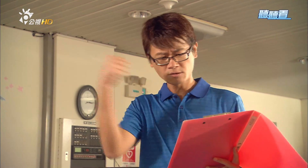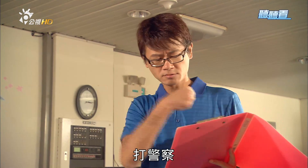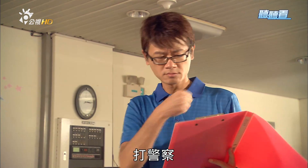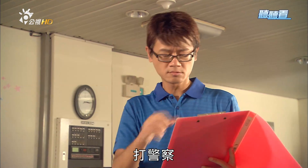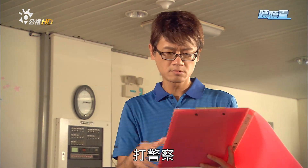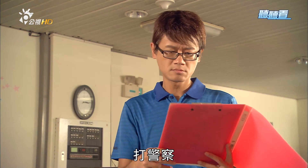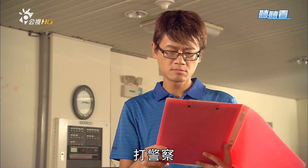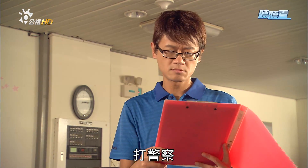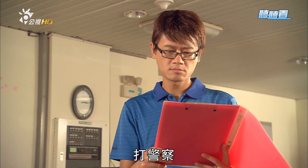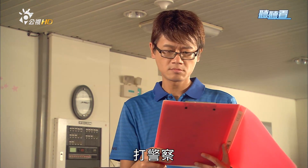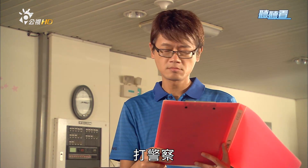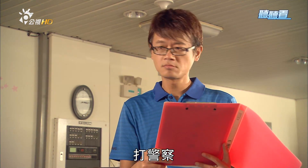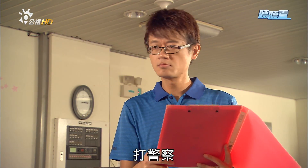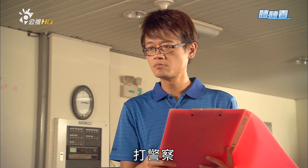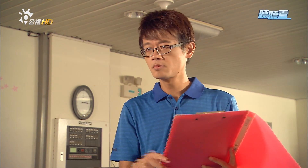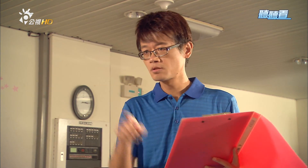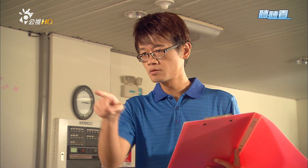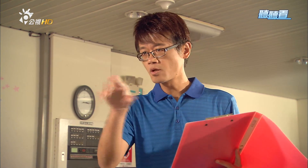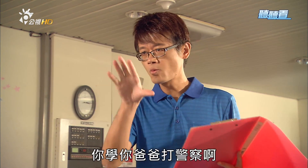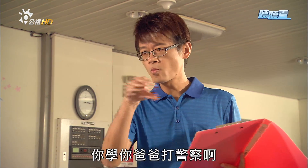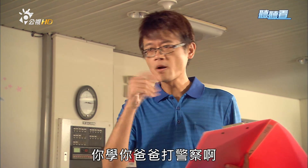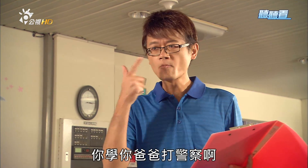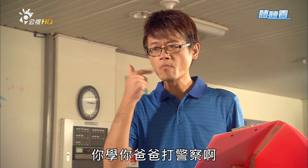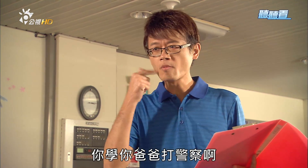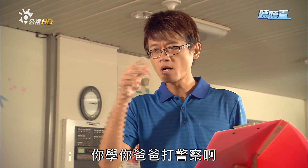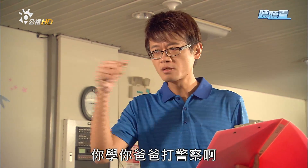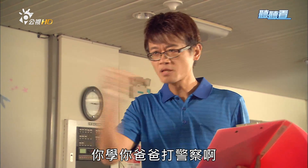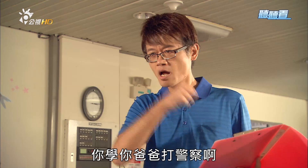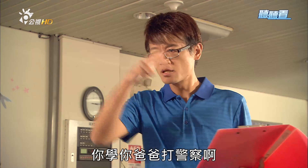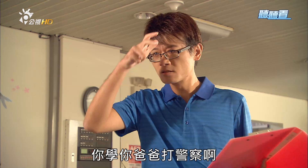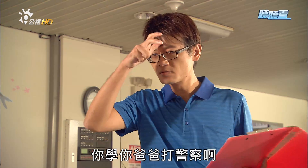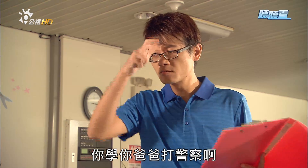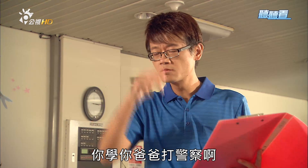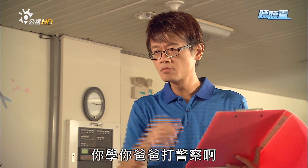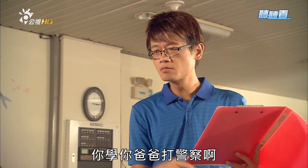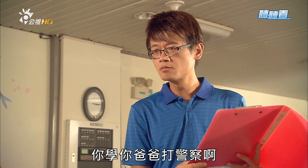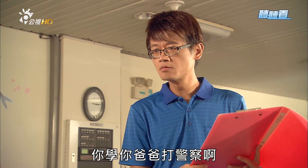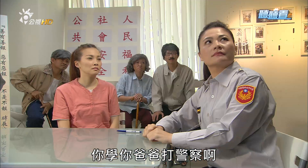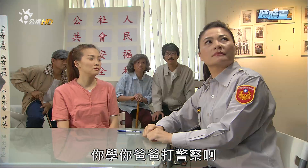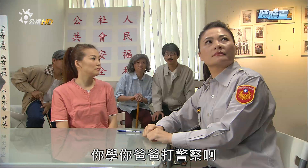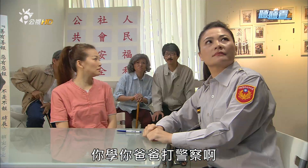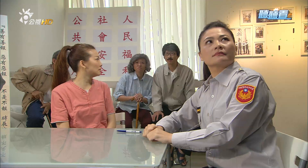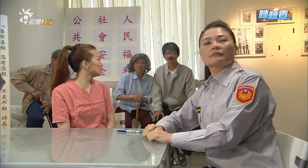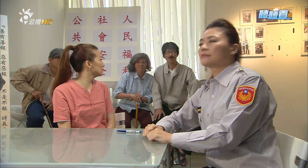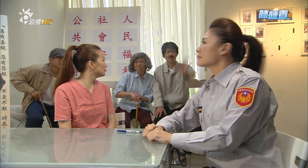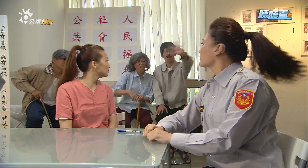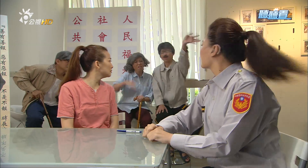一二一。 打警察？你学你爸爸打警察呀？